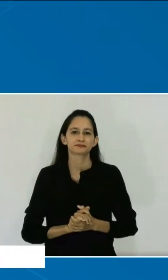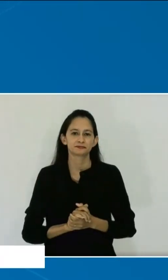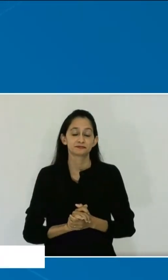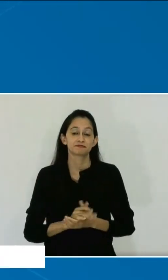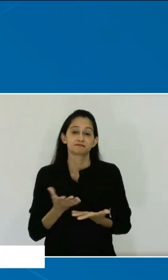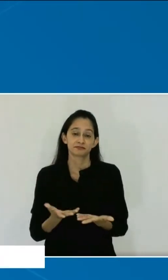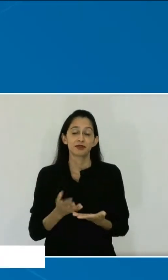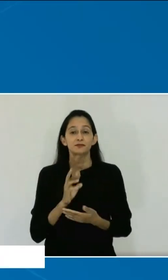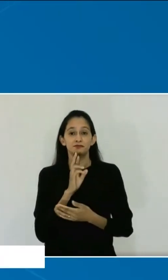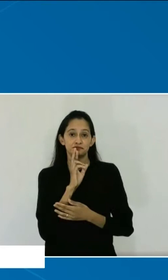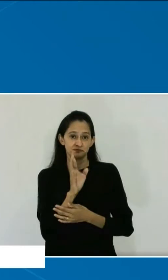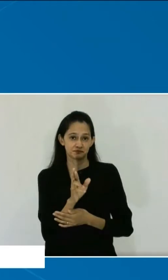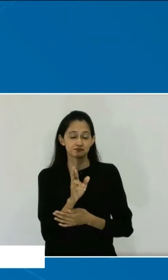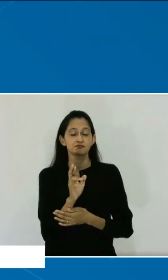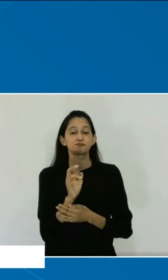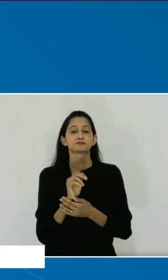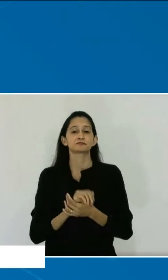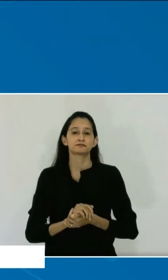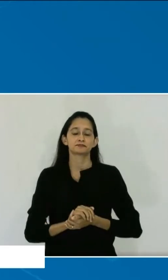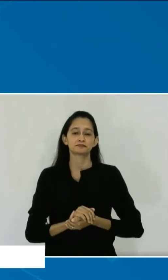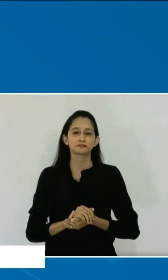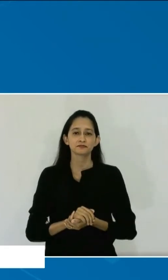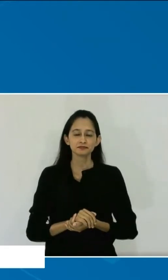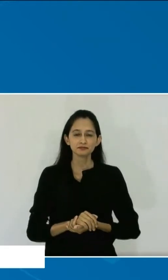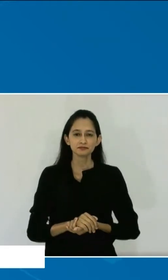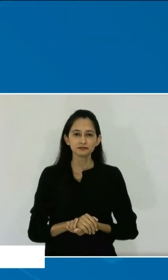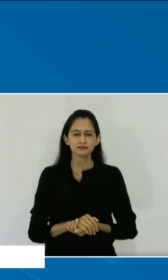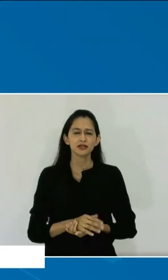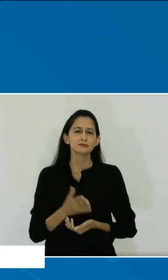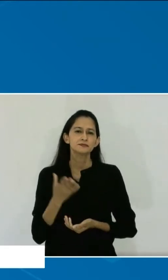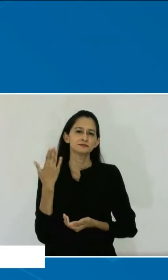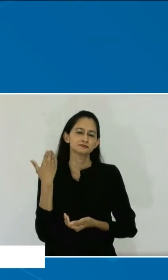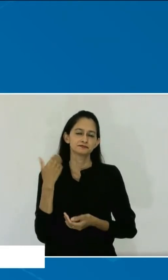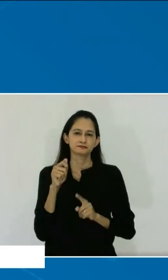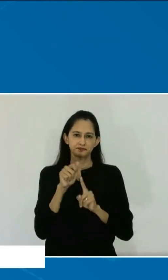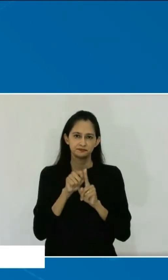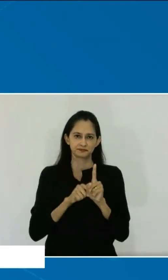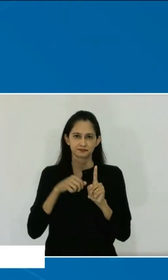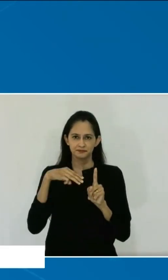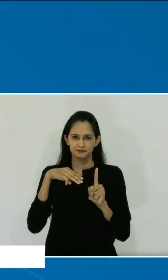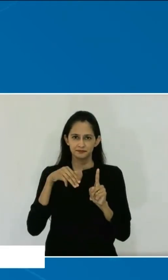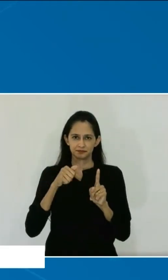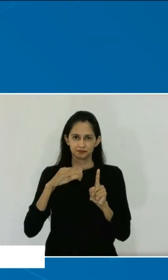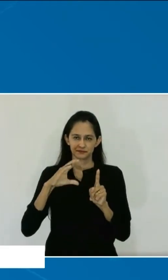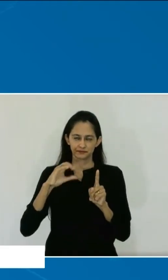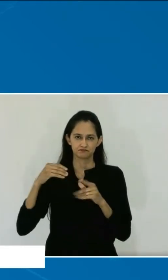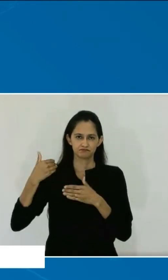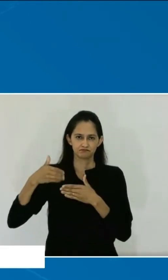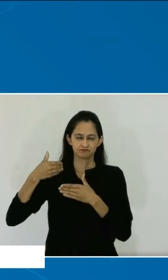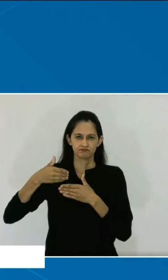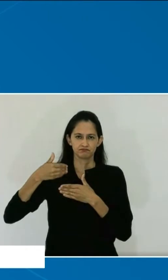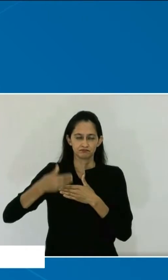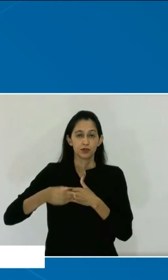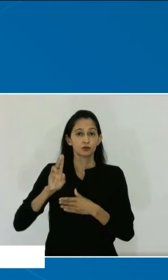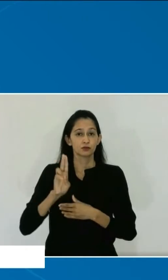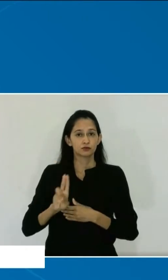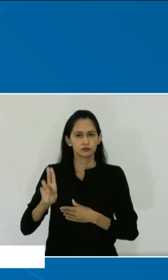Bom, Letícia, a gente pode dizer que desde março a universidade está absolutamente